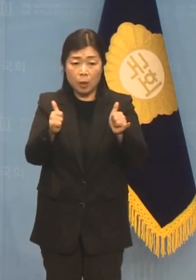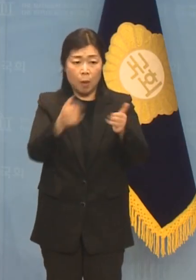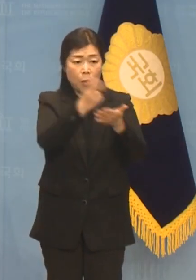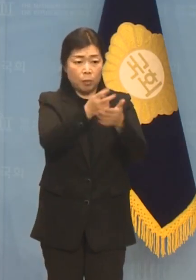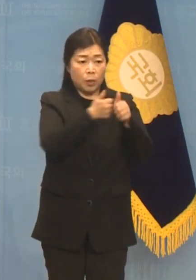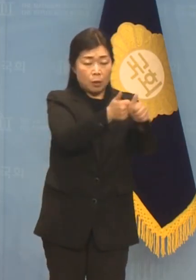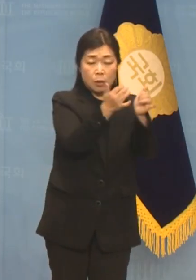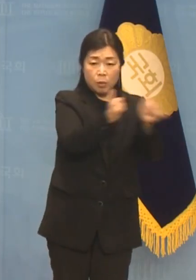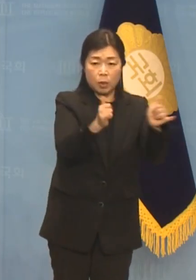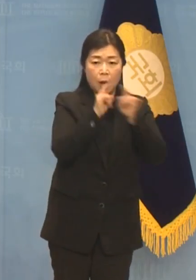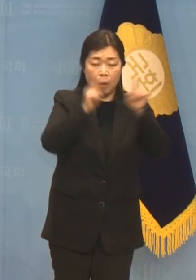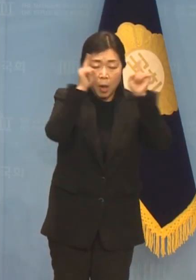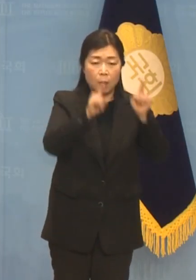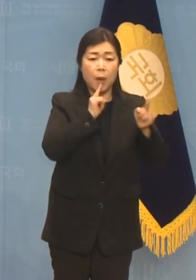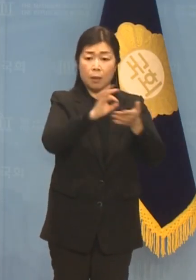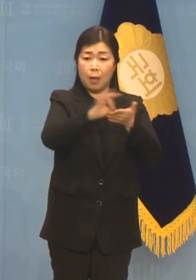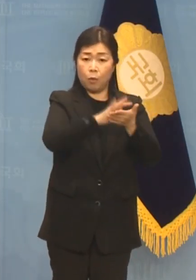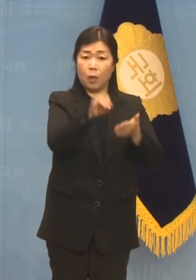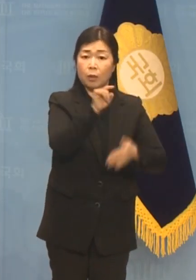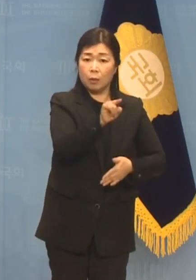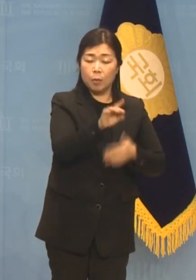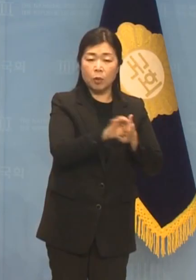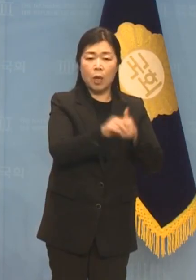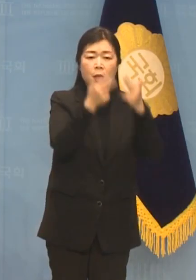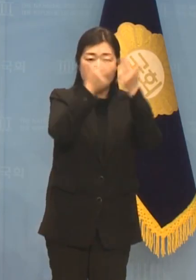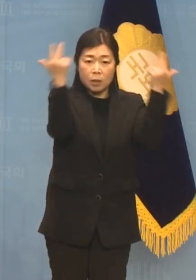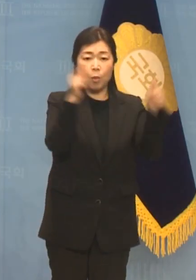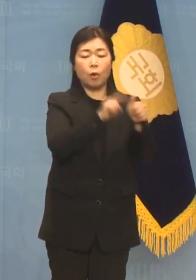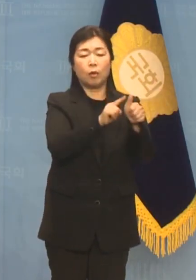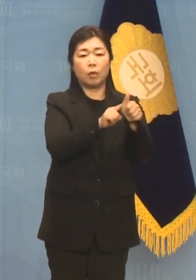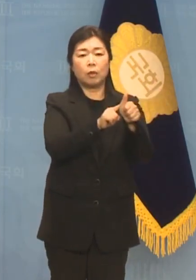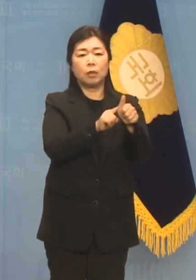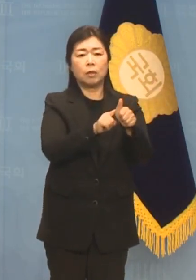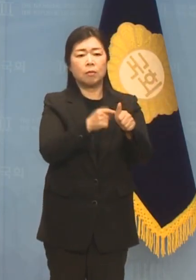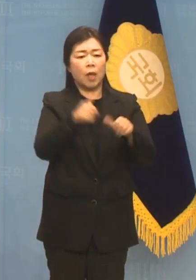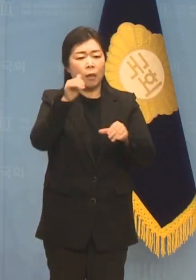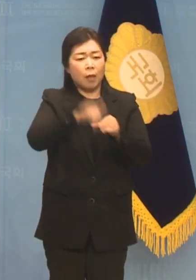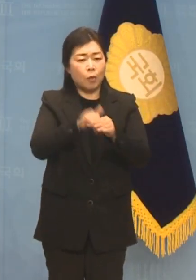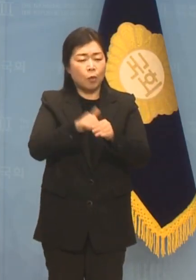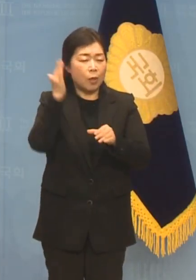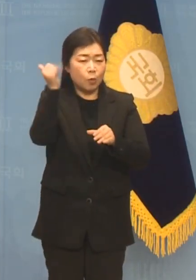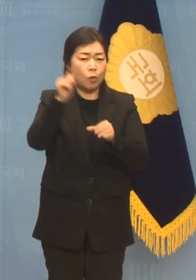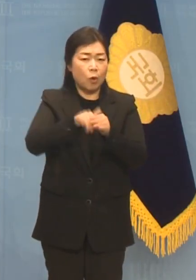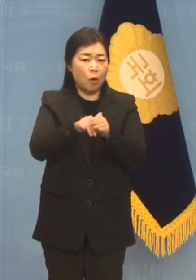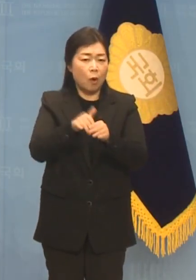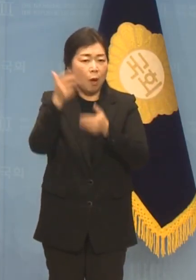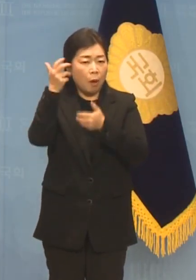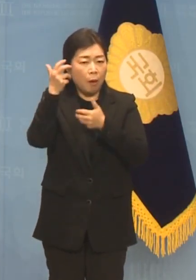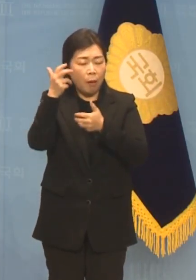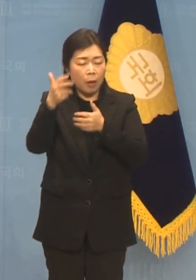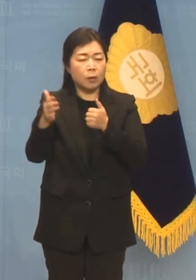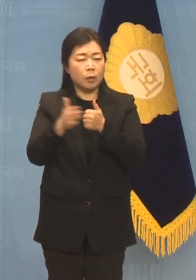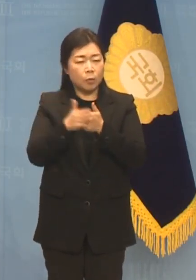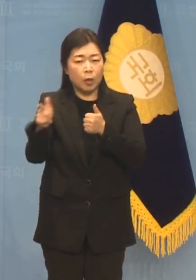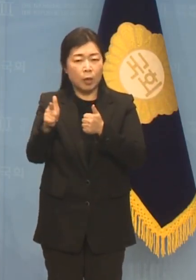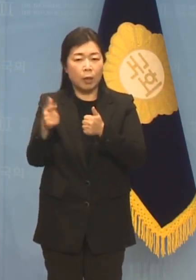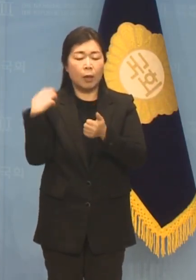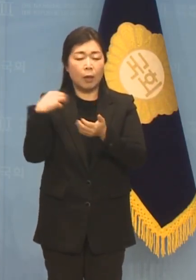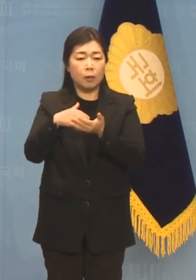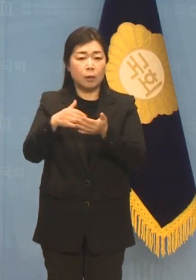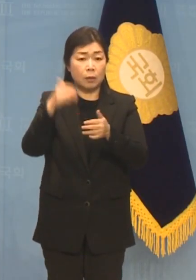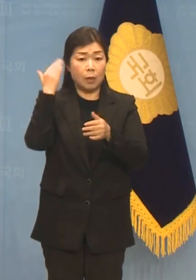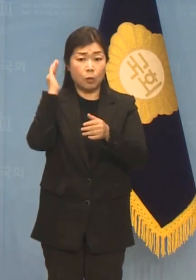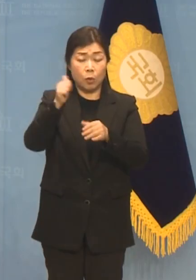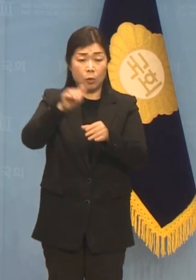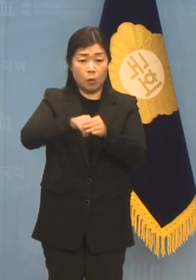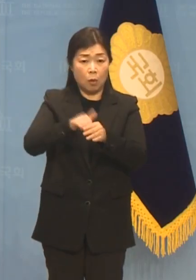이재명 민주당의 조기 대선 정권 찬탈 시나리오가 더 이상 진행되지 않도록 막아야 합니다.